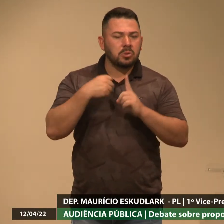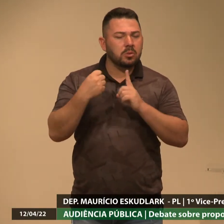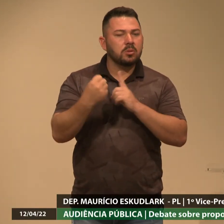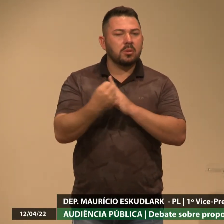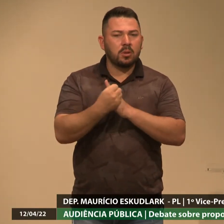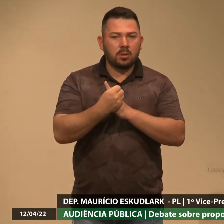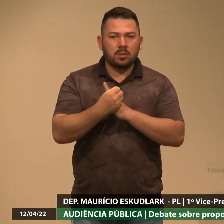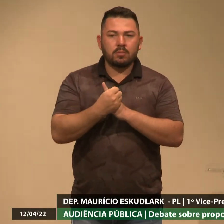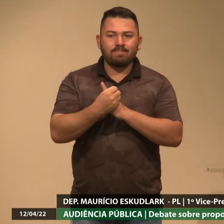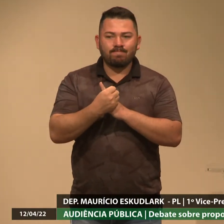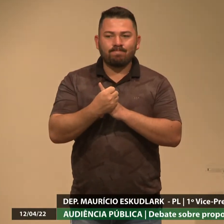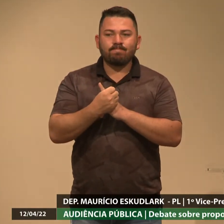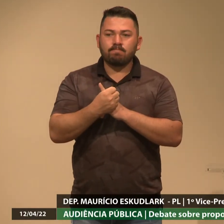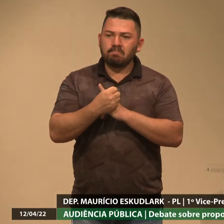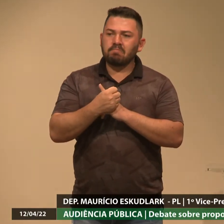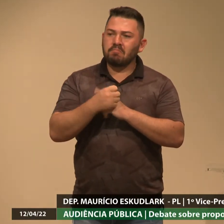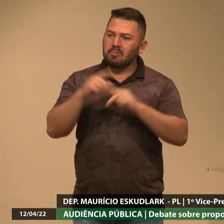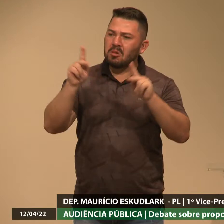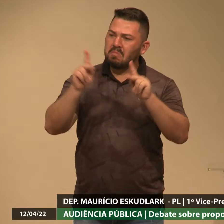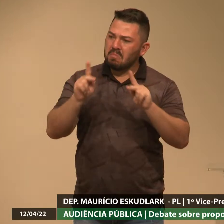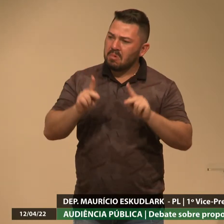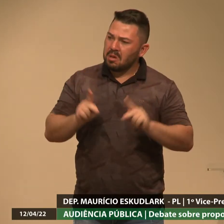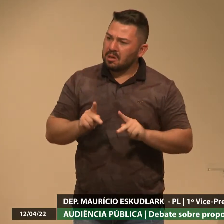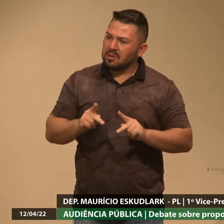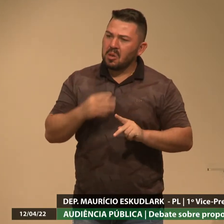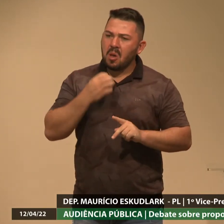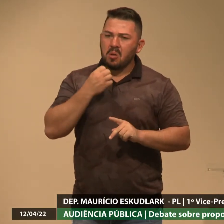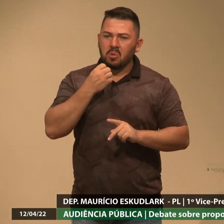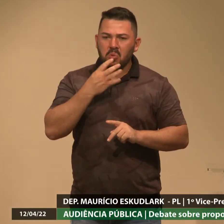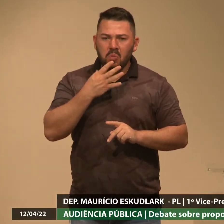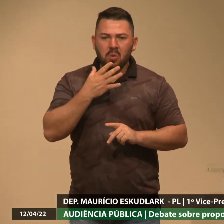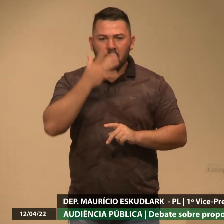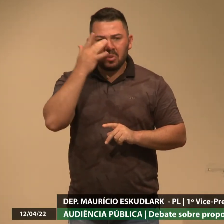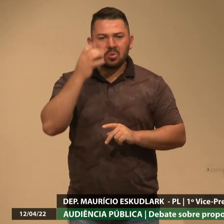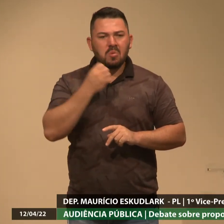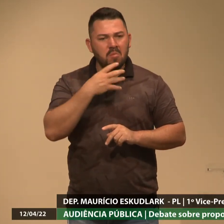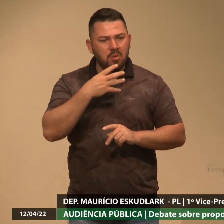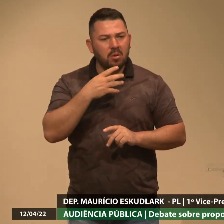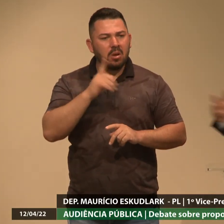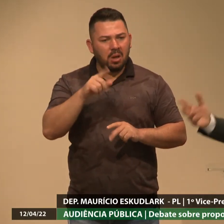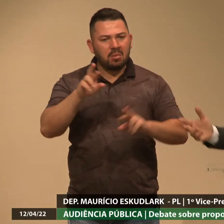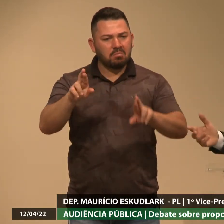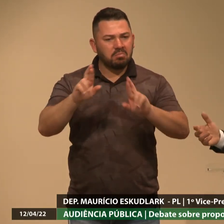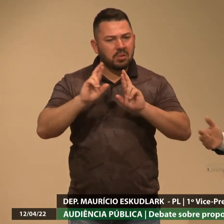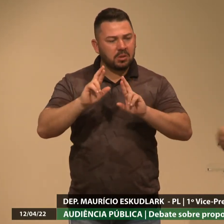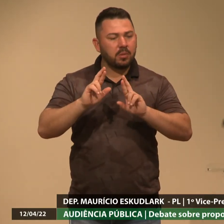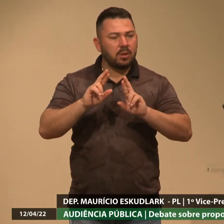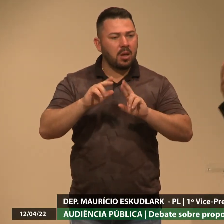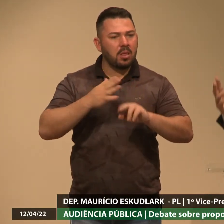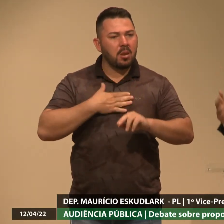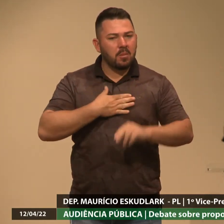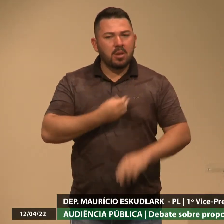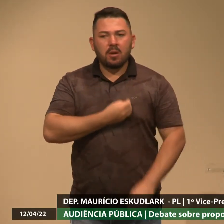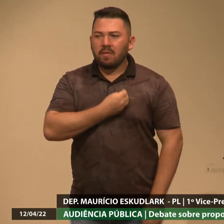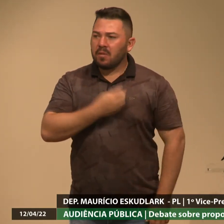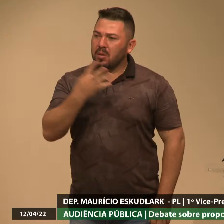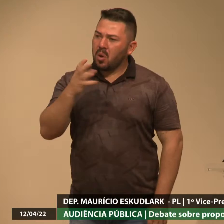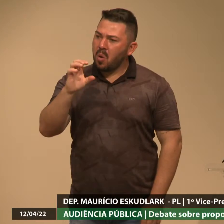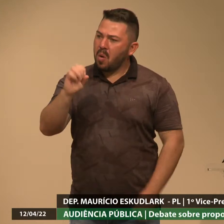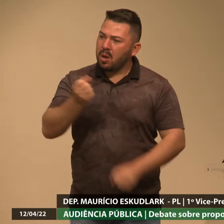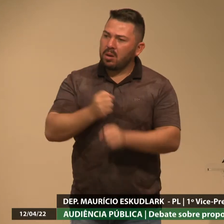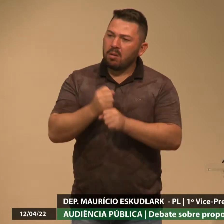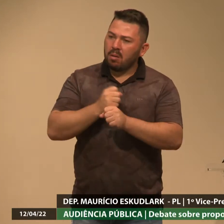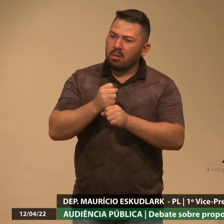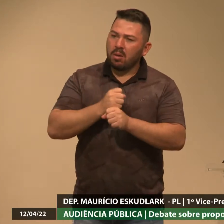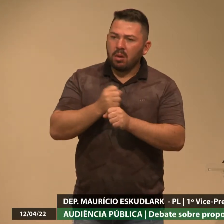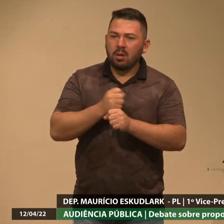em paz que os bons e respeitados nessa minha vida 40 anos